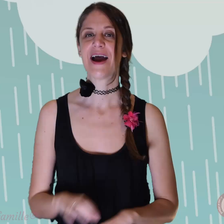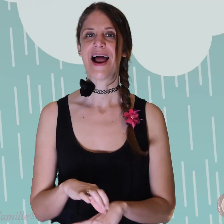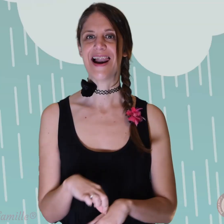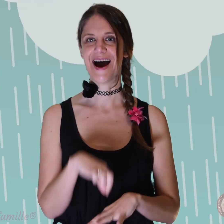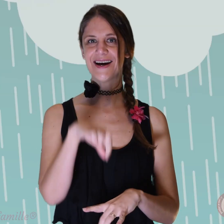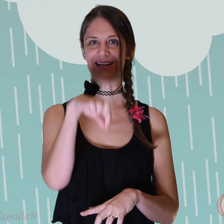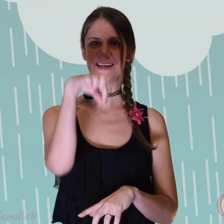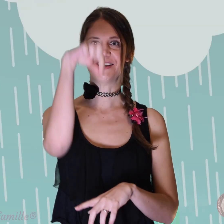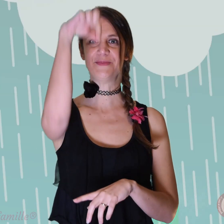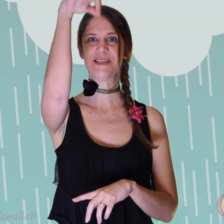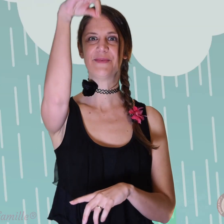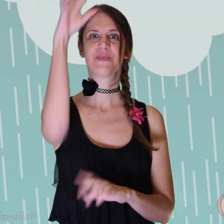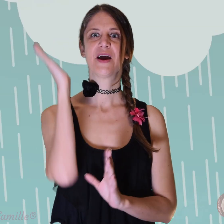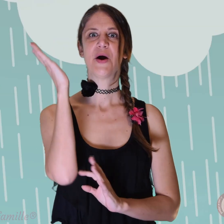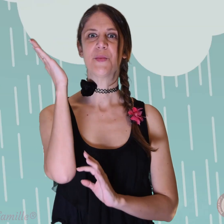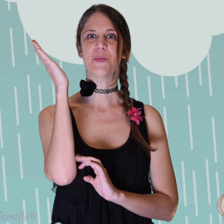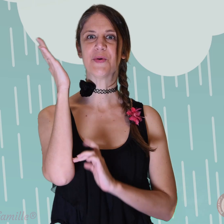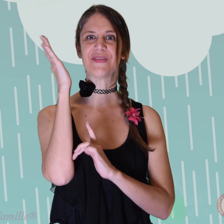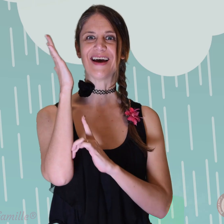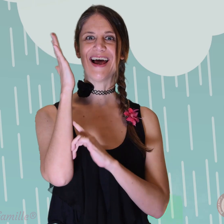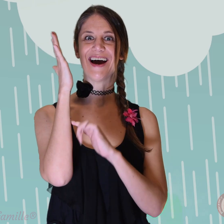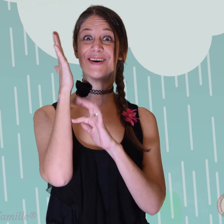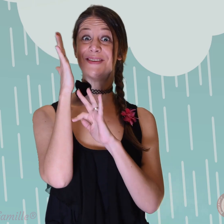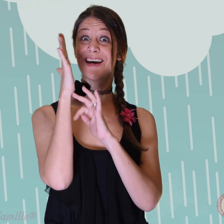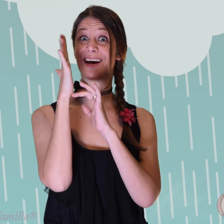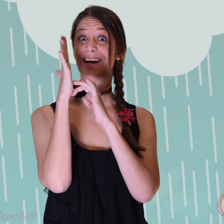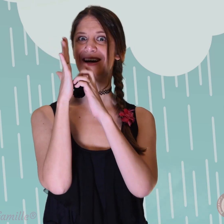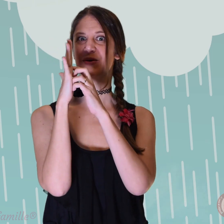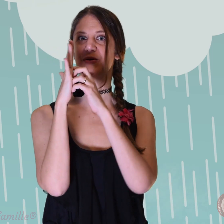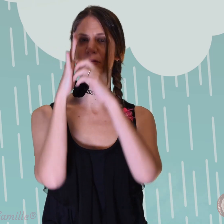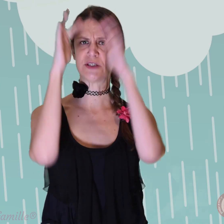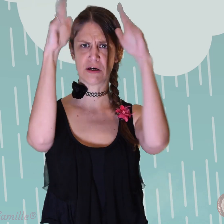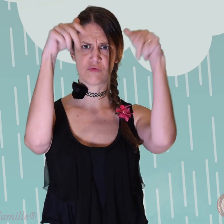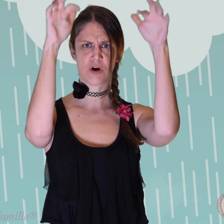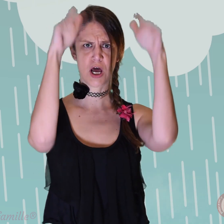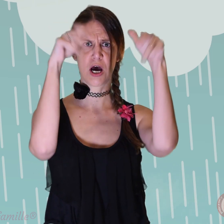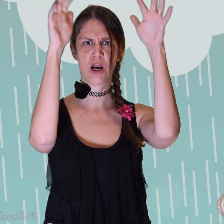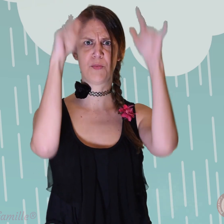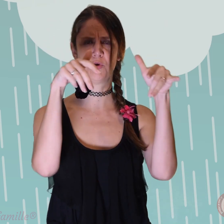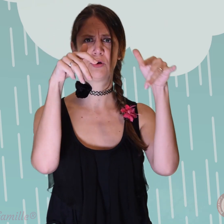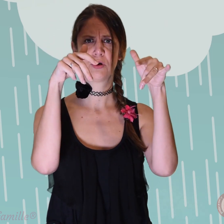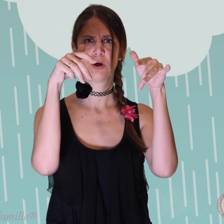la régie psy monte à la boutière tiens voilà la pluie